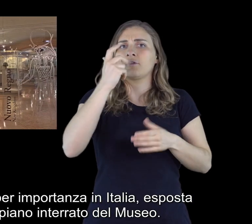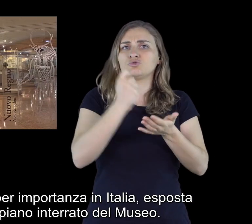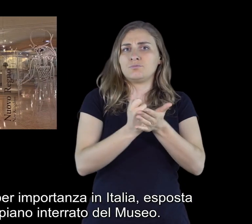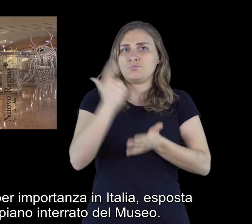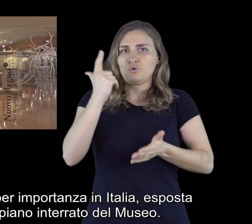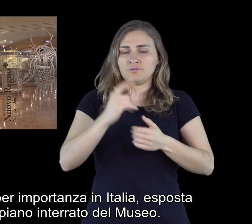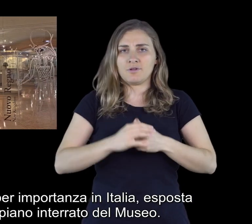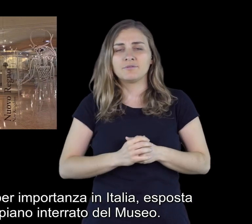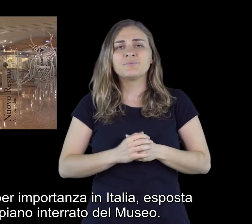del museo